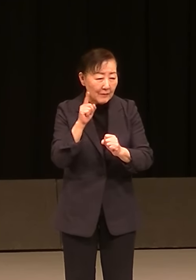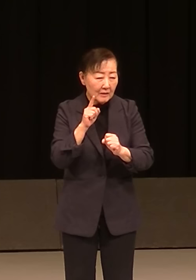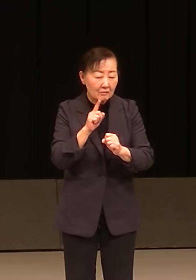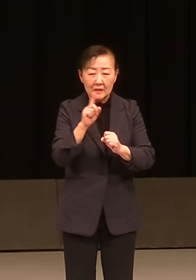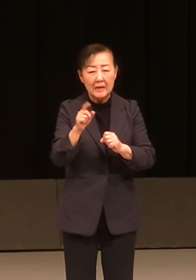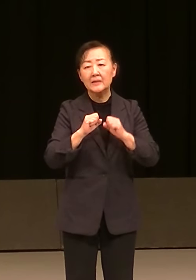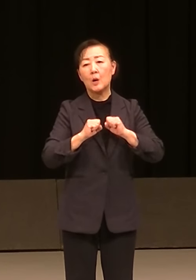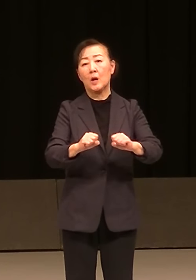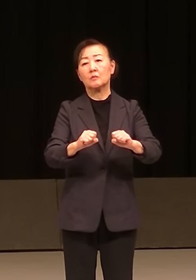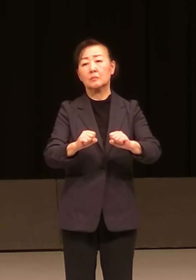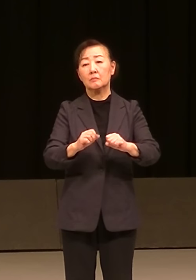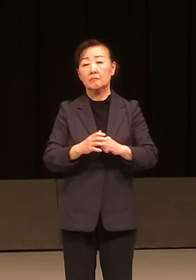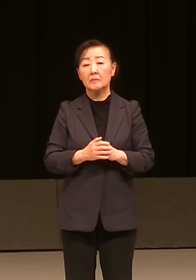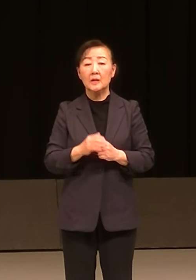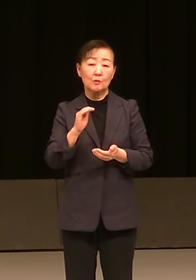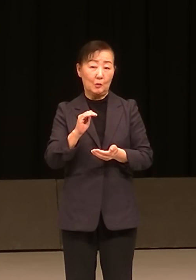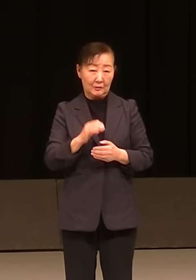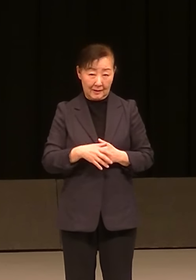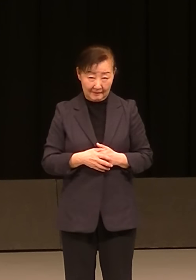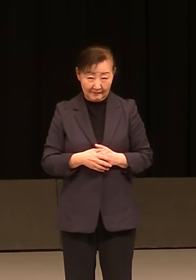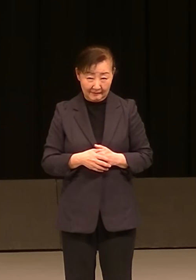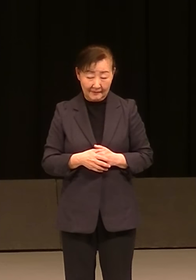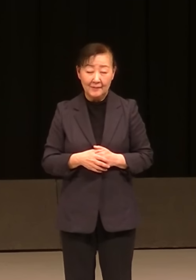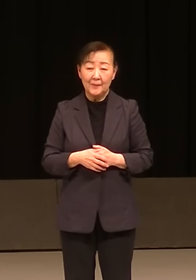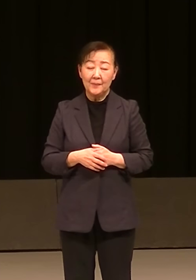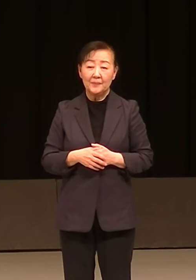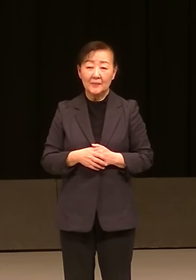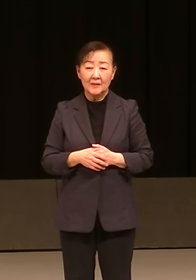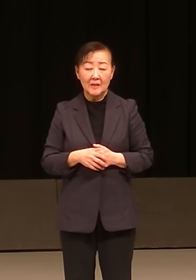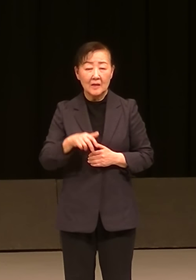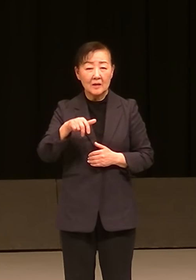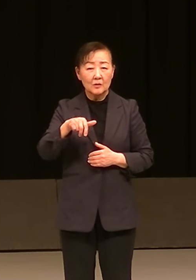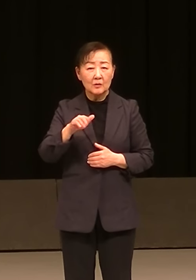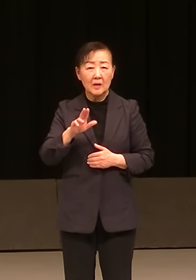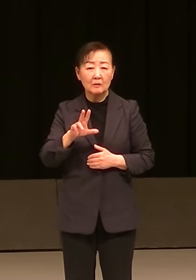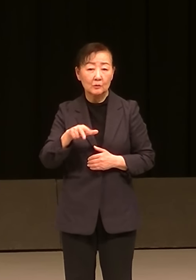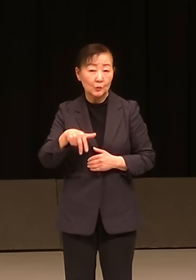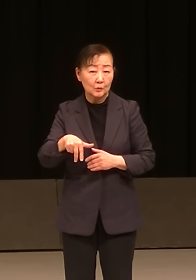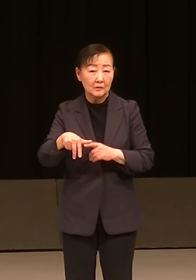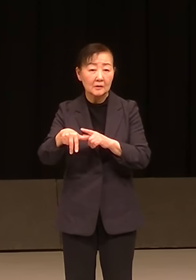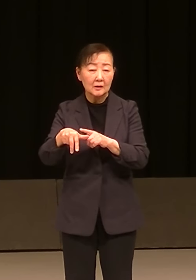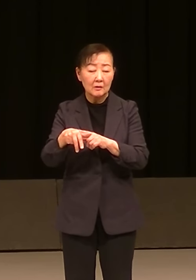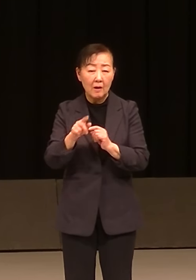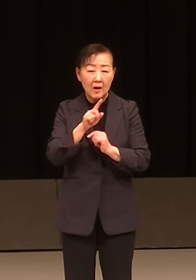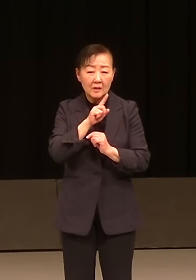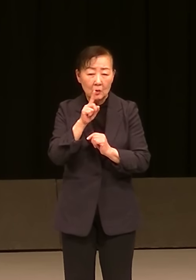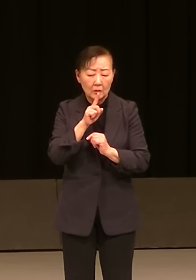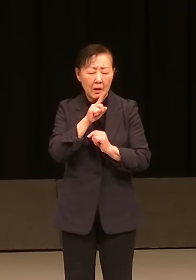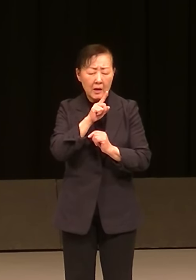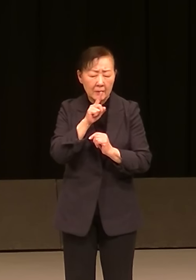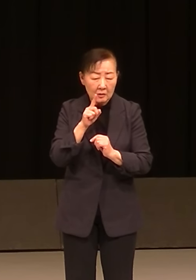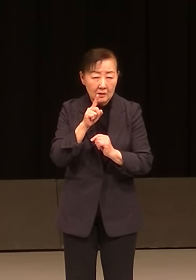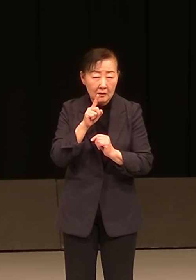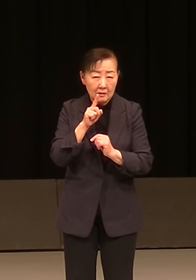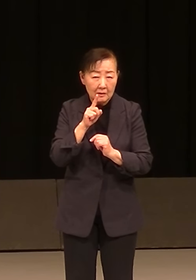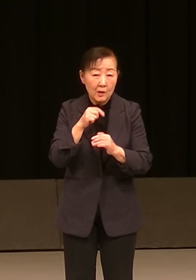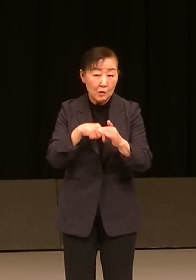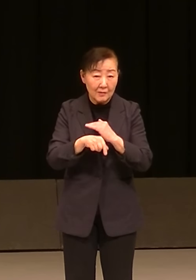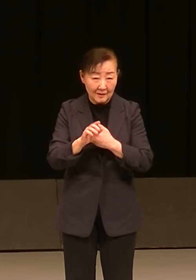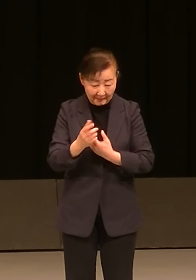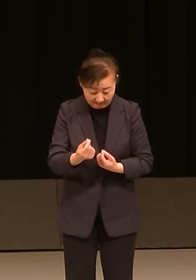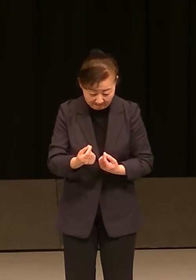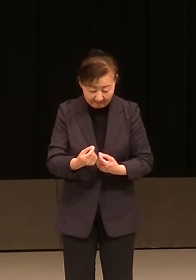やるということですからです。ステルスというのはそっと秘密裏にという意味で